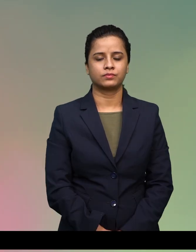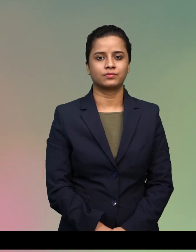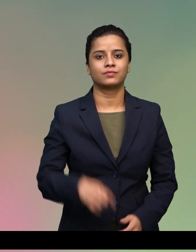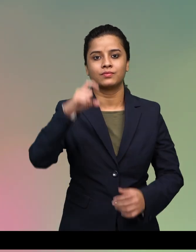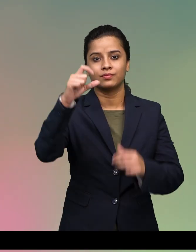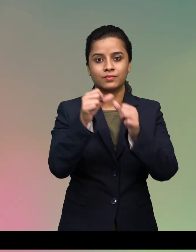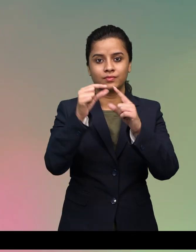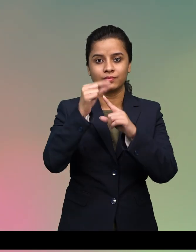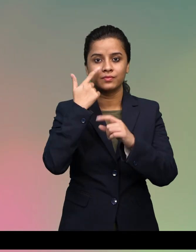ಲೋಮನಾಳಗಳು.